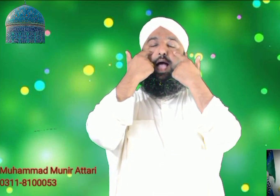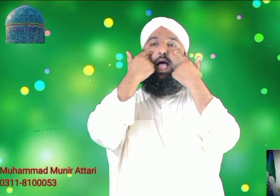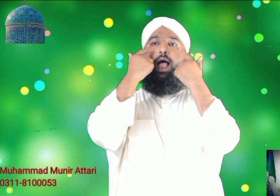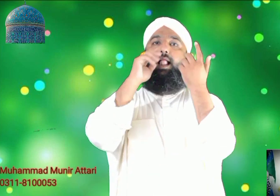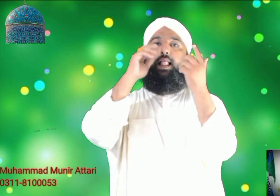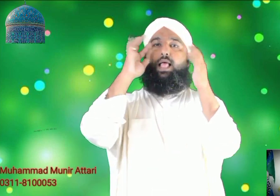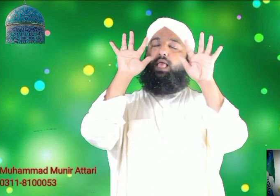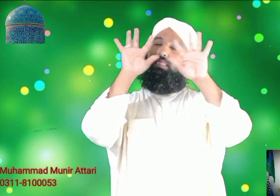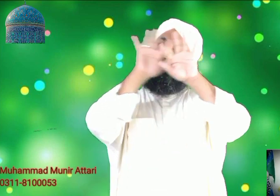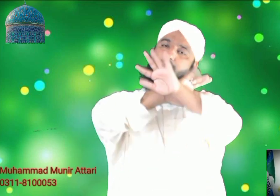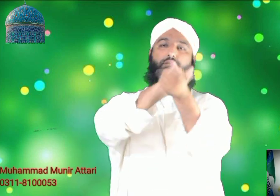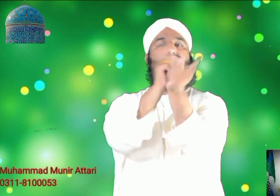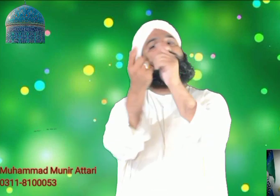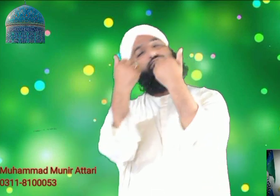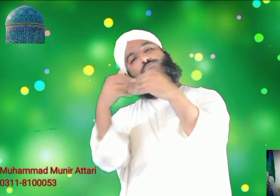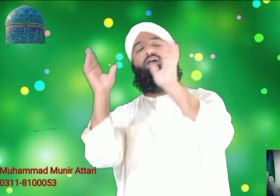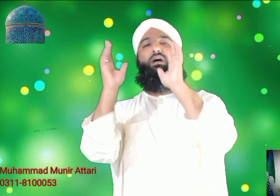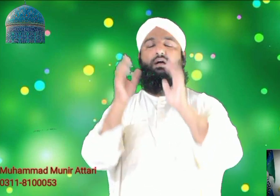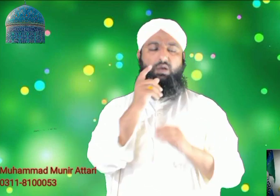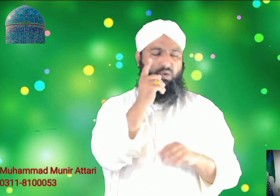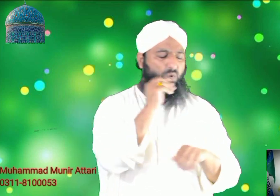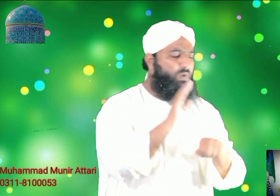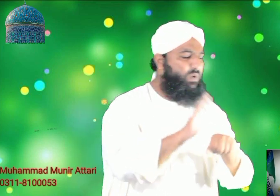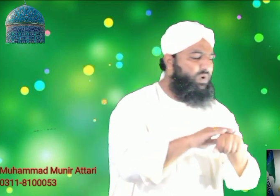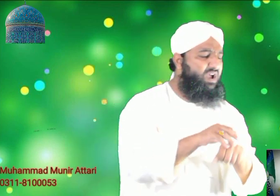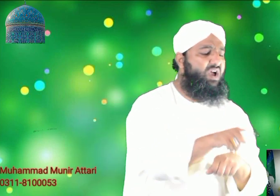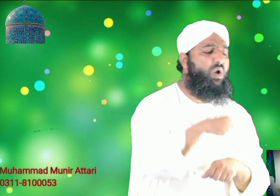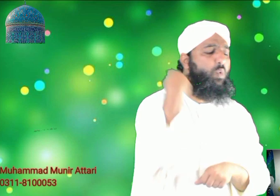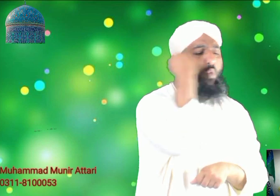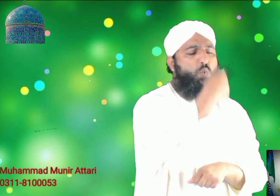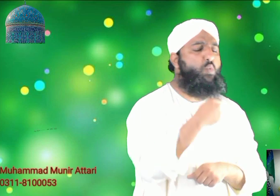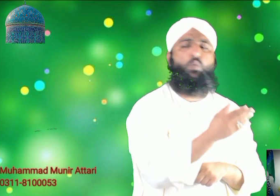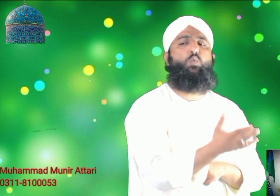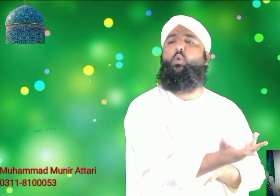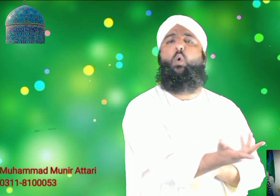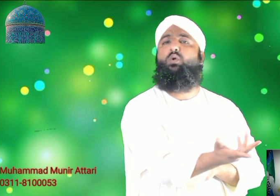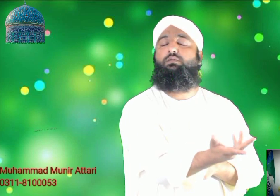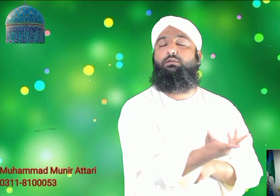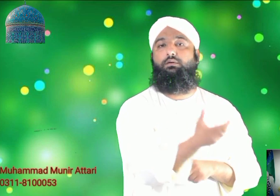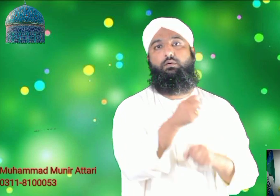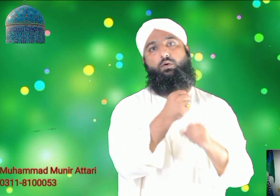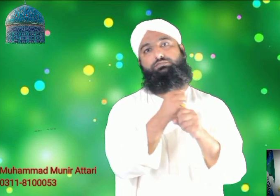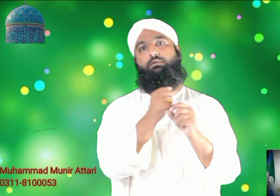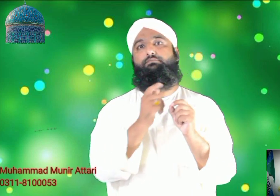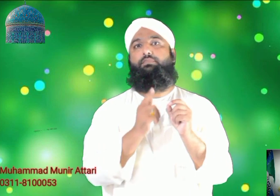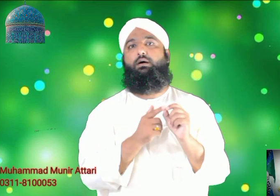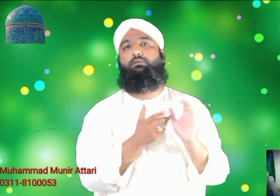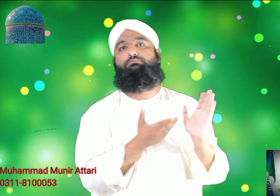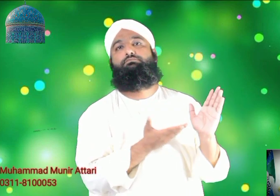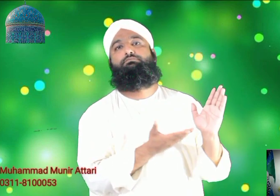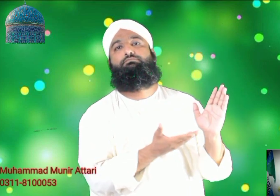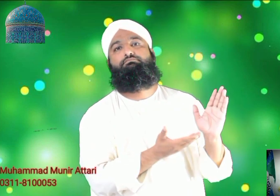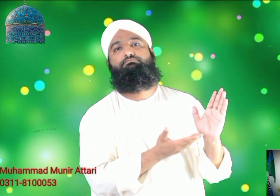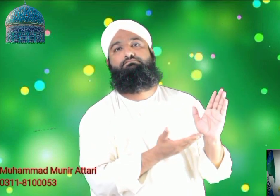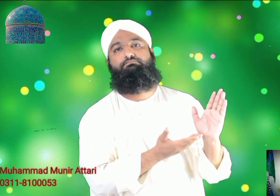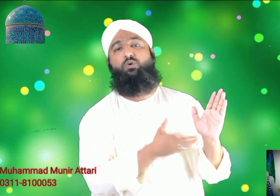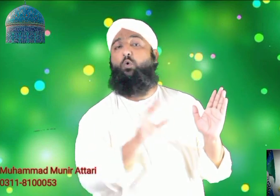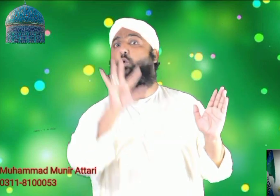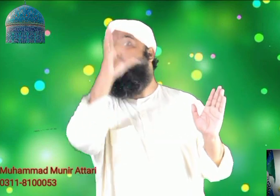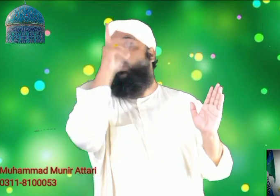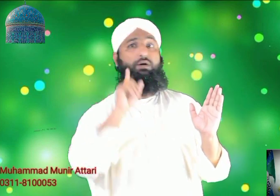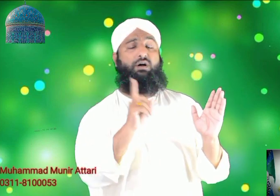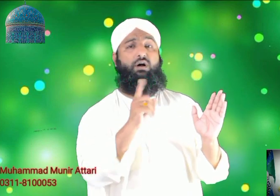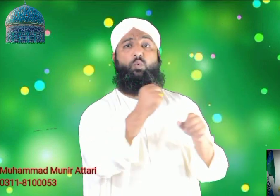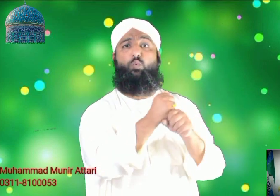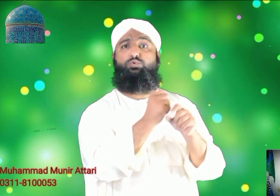کا نام کیا ہے؟ تو آپ جانتے ہیں یہ دعا کرنے والا کون تھا؟ کوئی اور نہیں، شیخ عبد القادر جیلانی تھے۔ غوث اعظم یہ